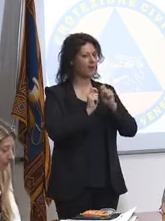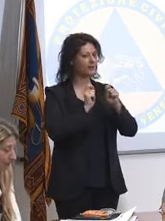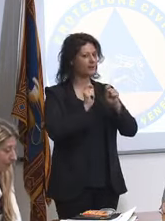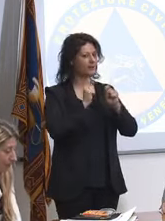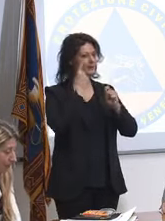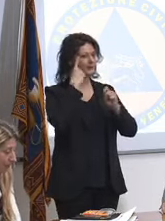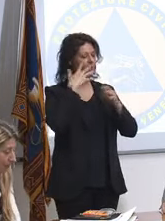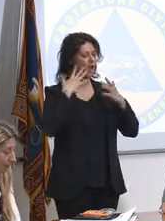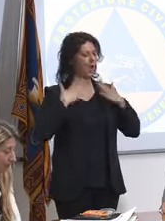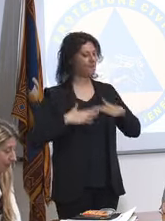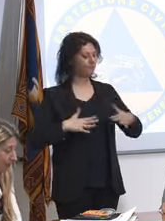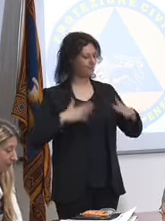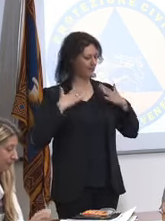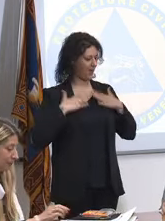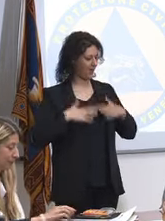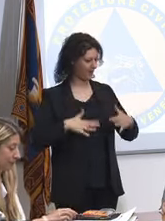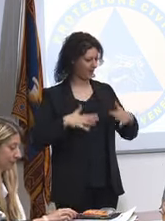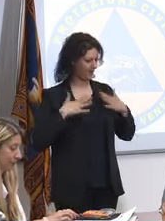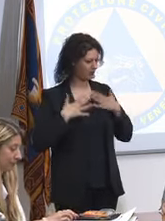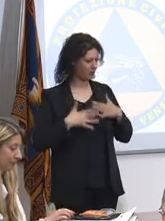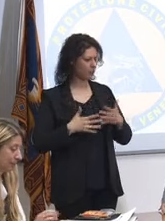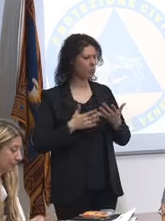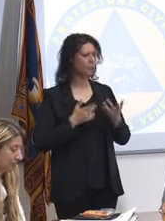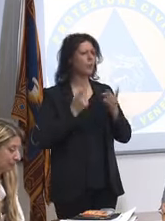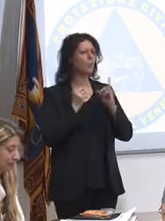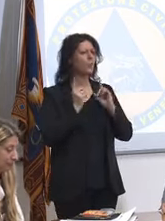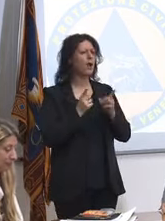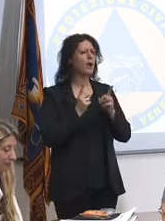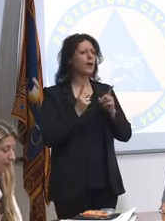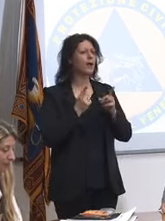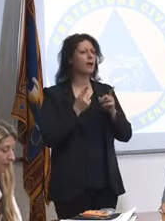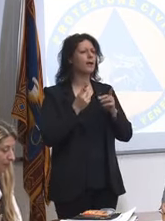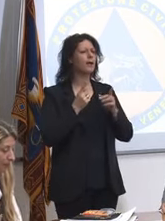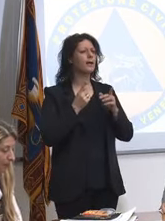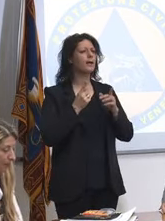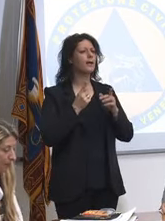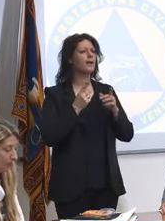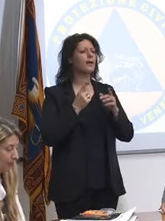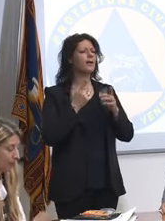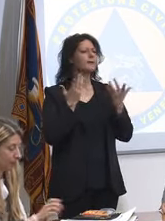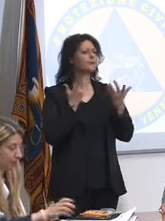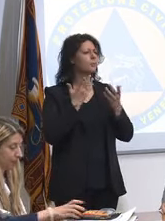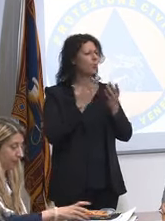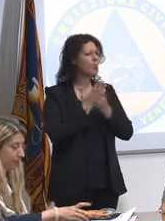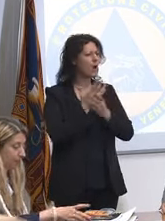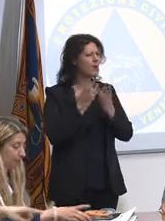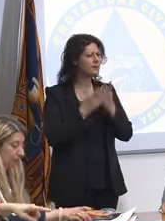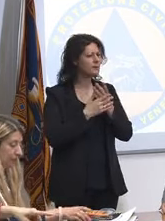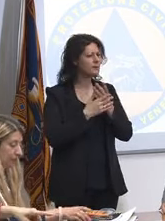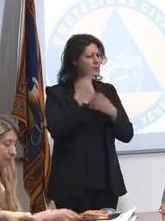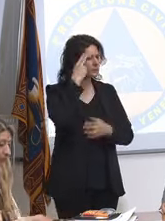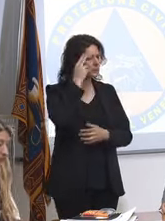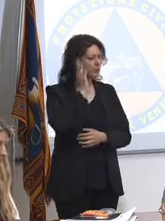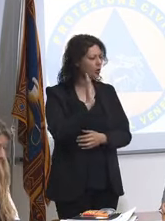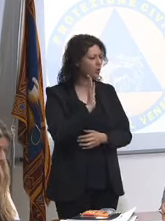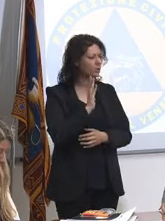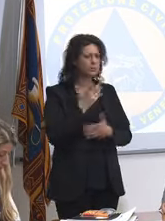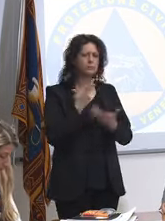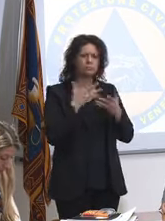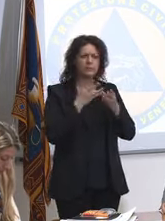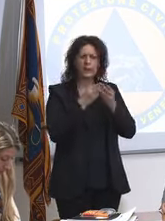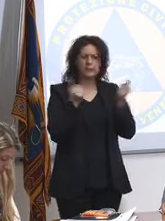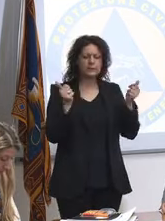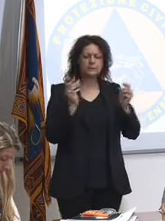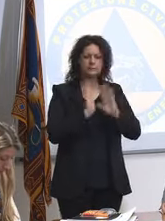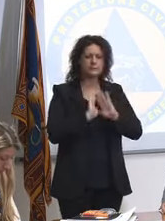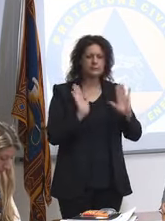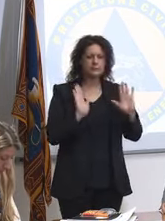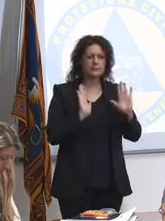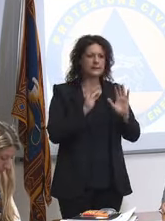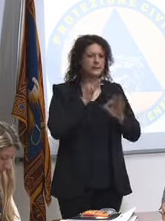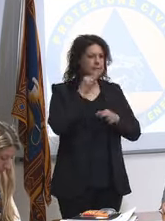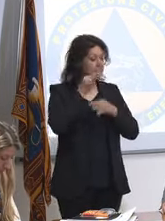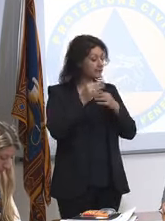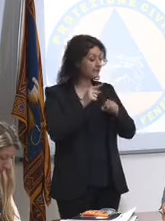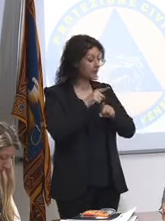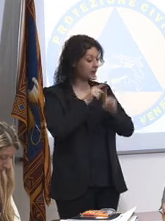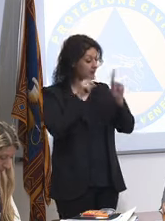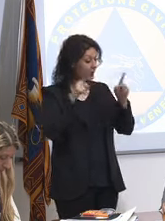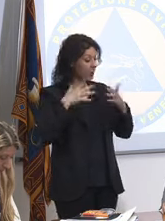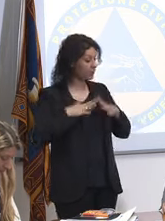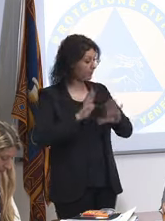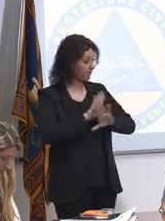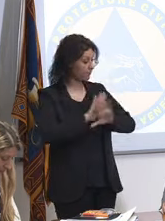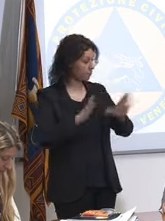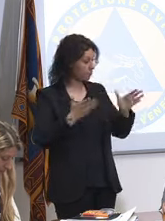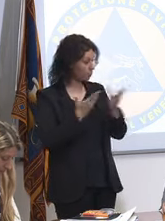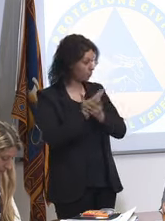di abbigliamento, la questione dei guanti. Sì, è risolta. Risolta, sì, quindi loro non devono più. È messa nelle